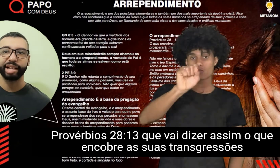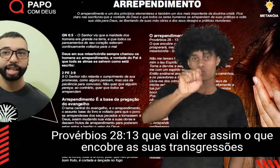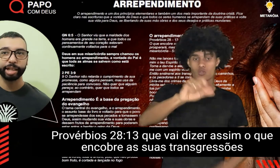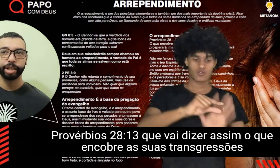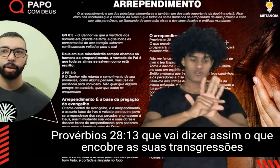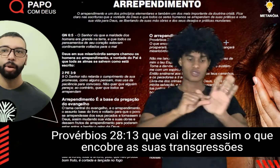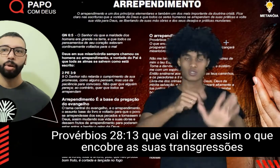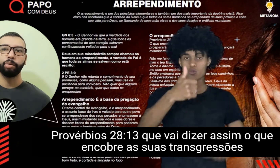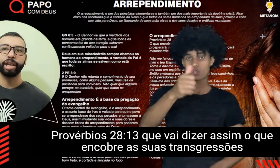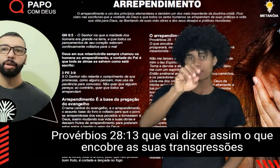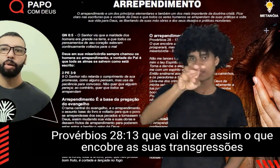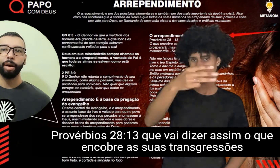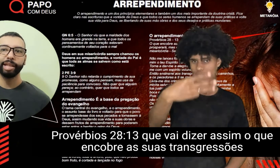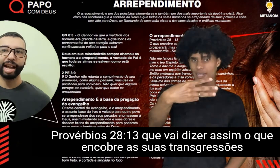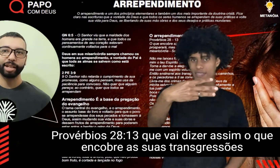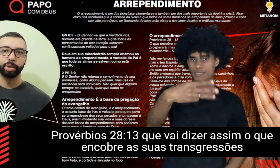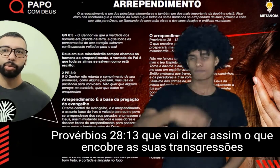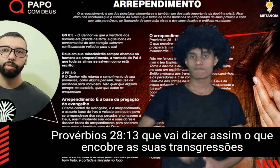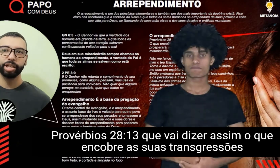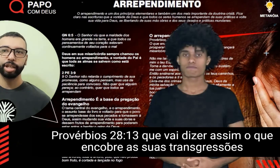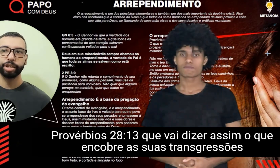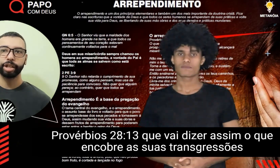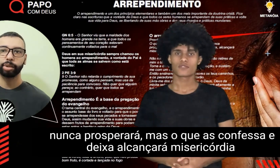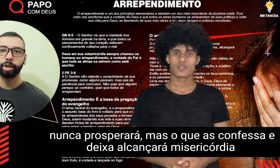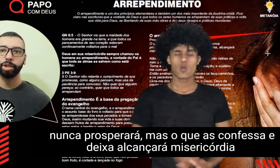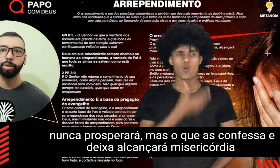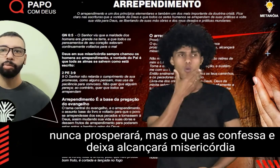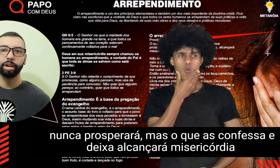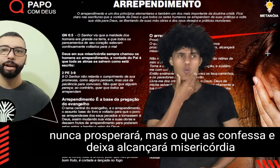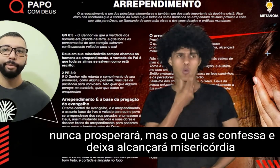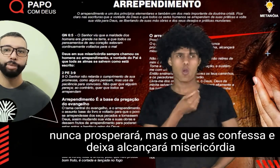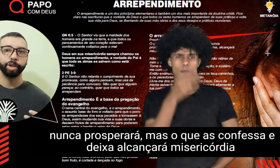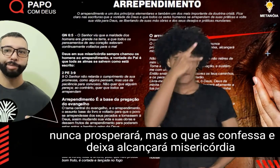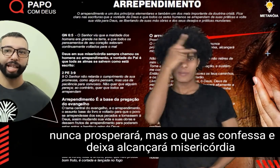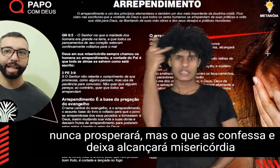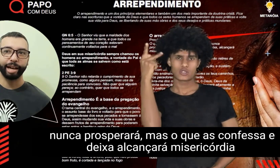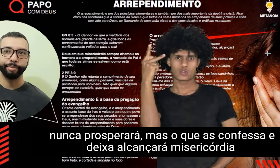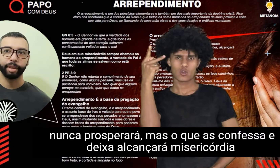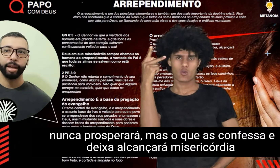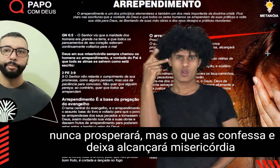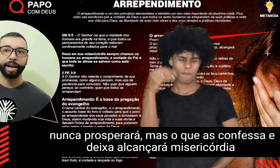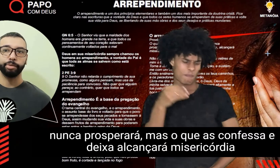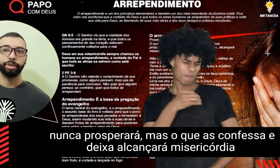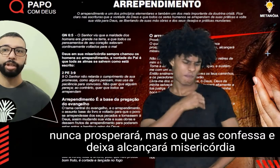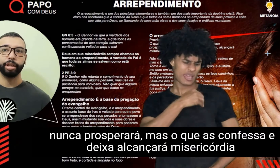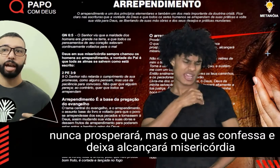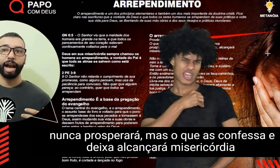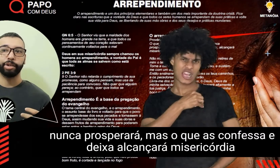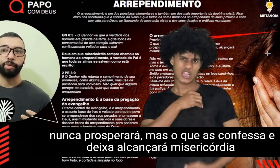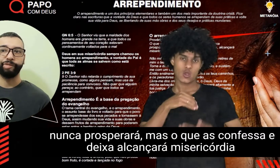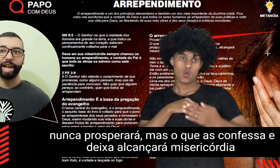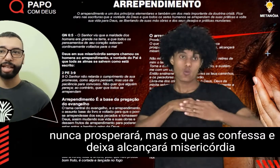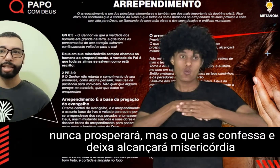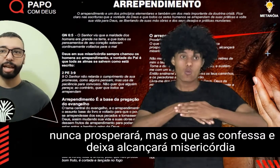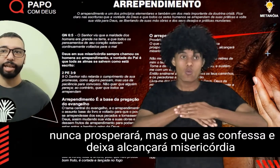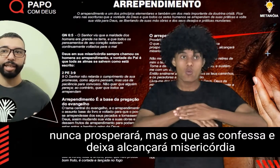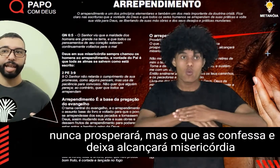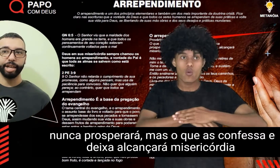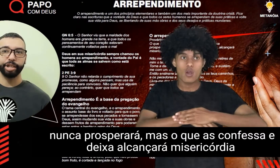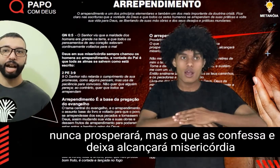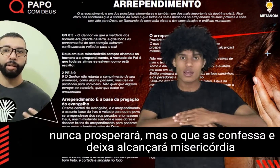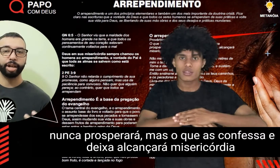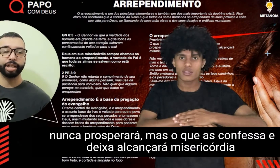13, que vai dizer assim: o que encobre as suas transgressões nunca prosperará, mas os que as confessa